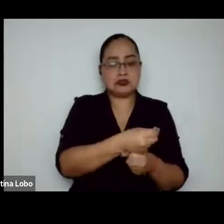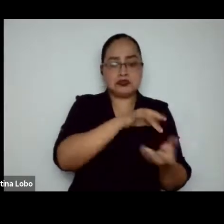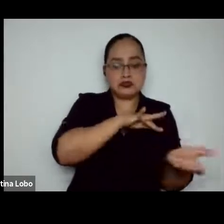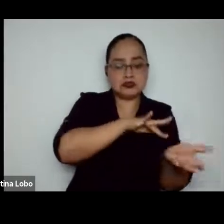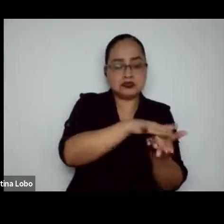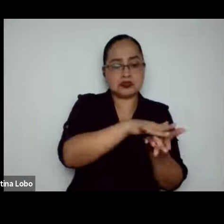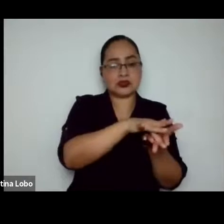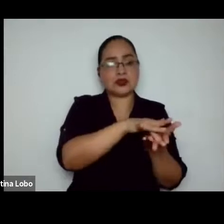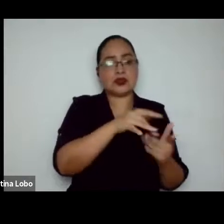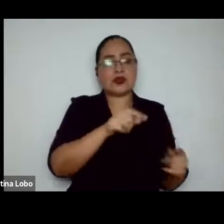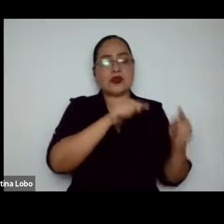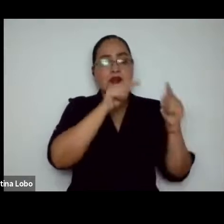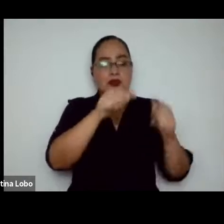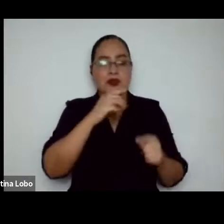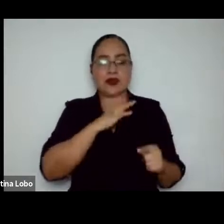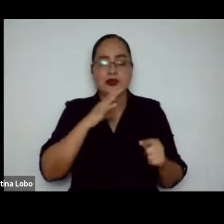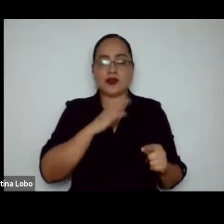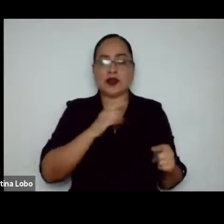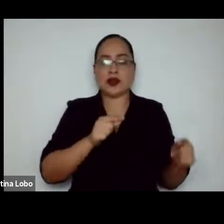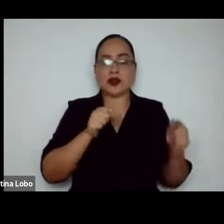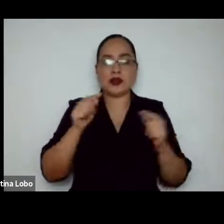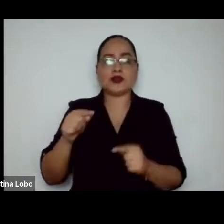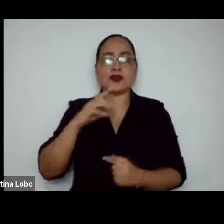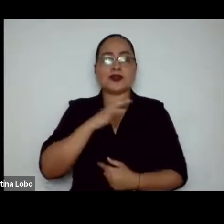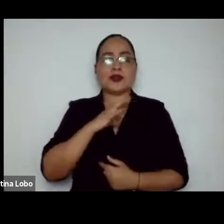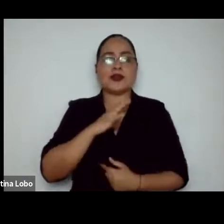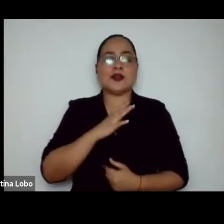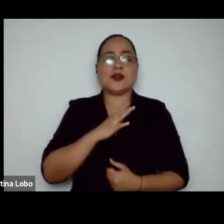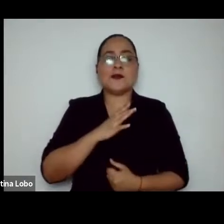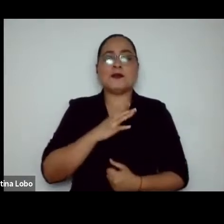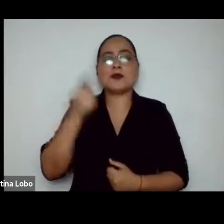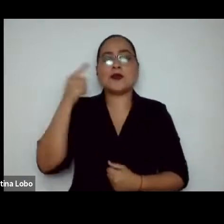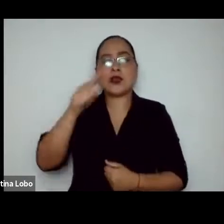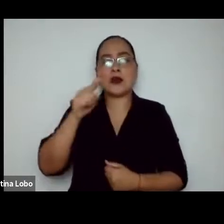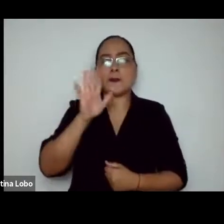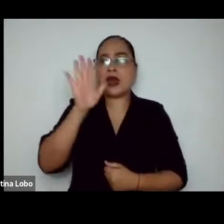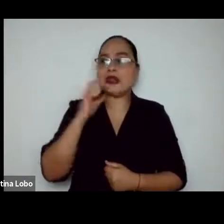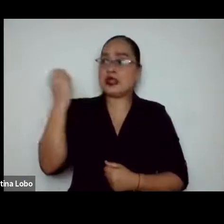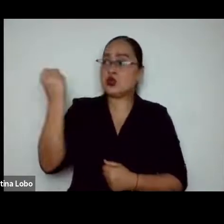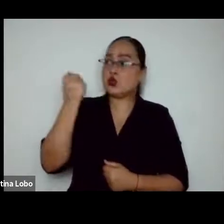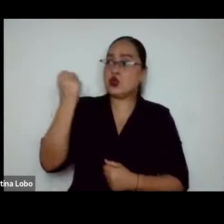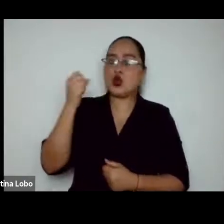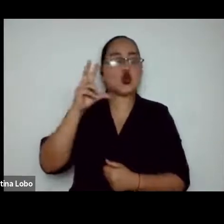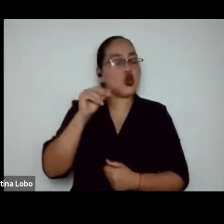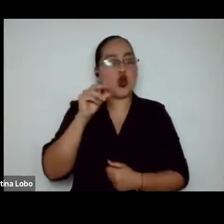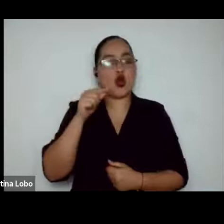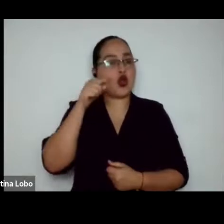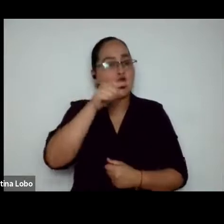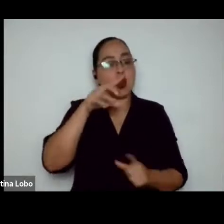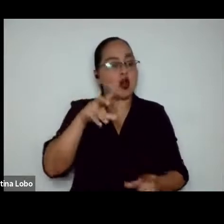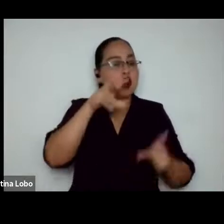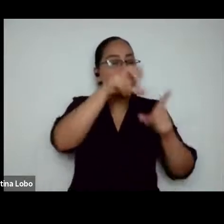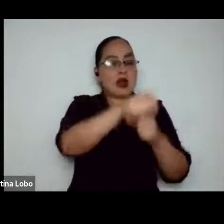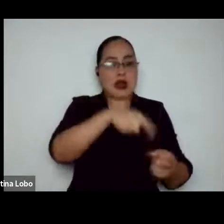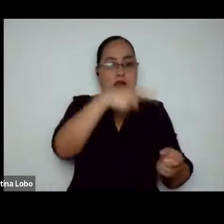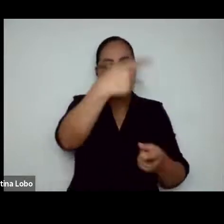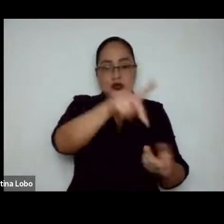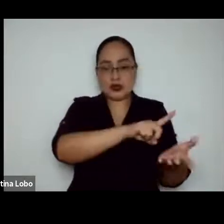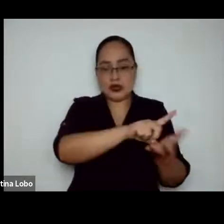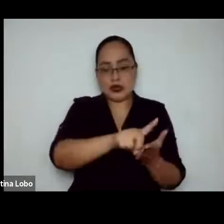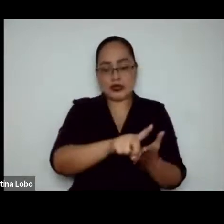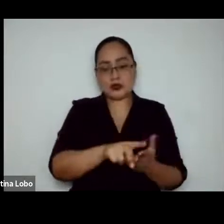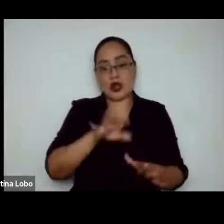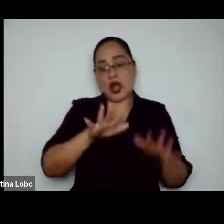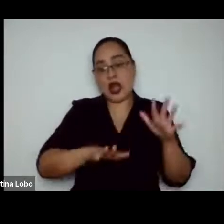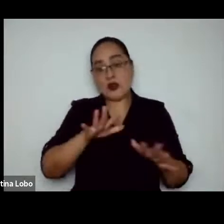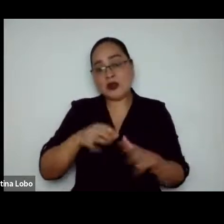la desigualdad que deriva de la mala suerte, podríamos decirlo como le llaman los igualitarismos de la suerte, es decir, la mala